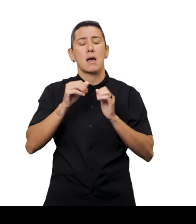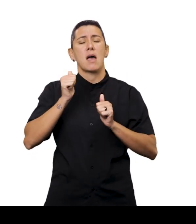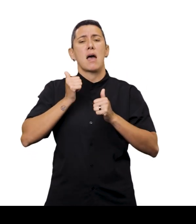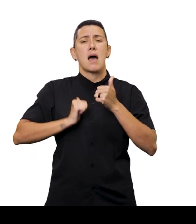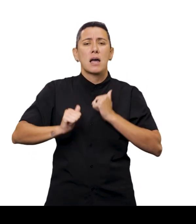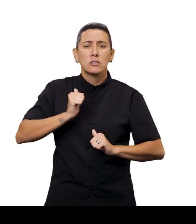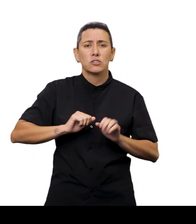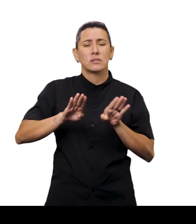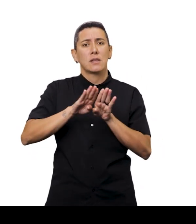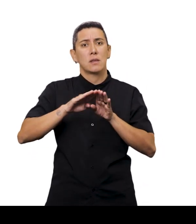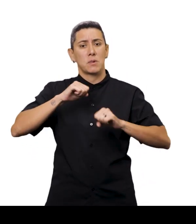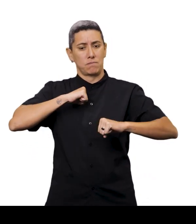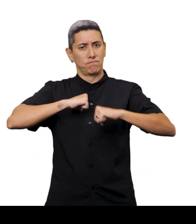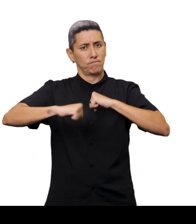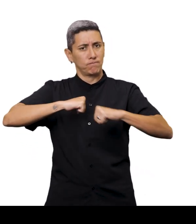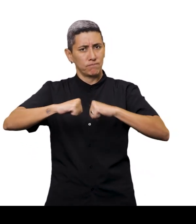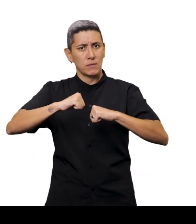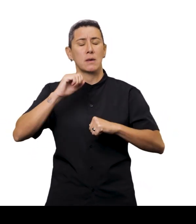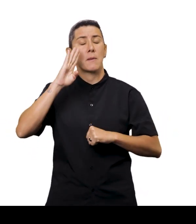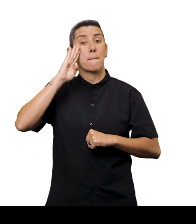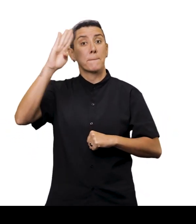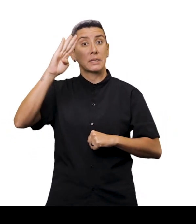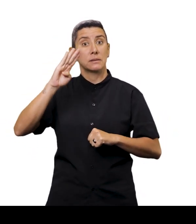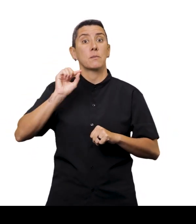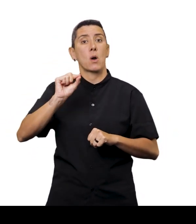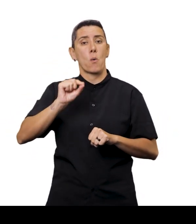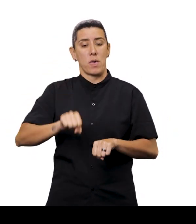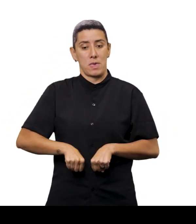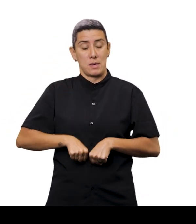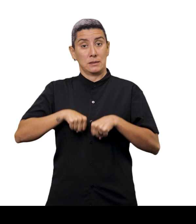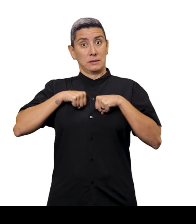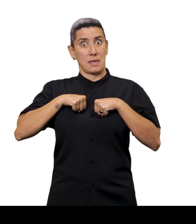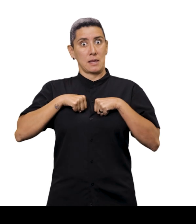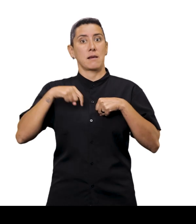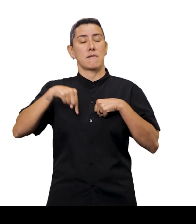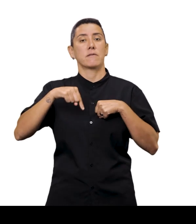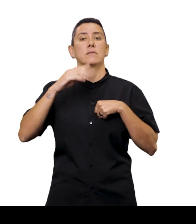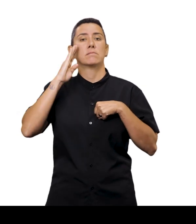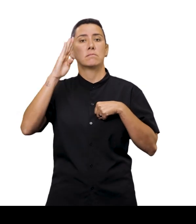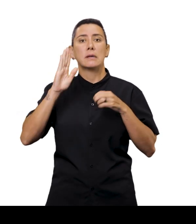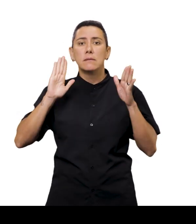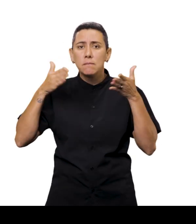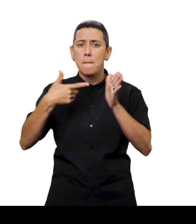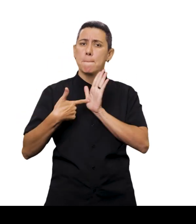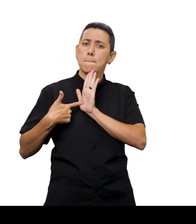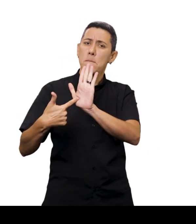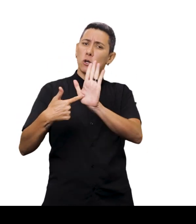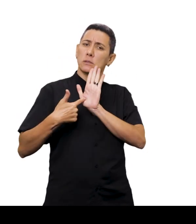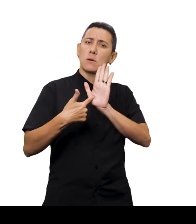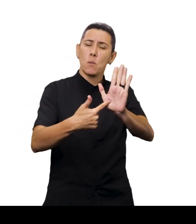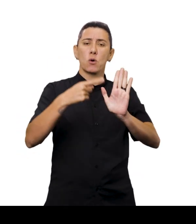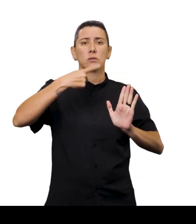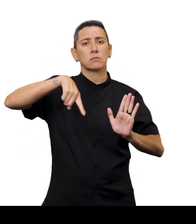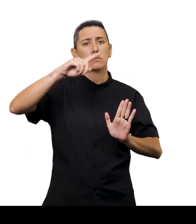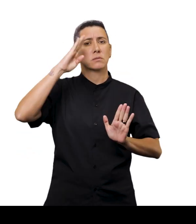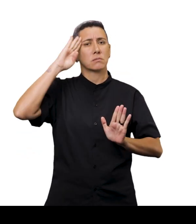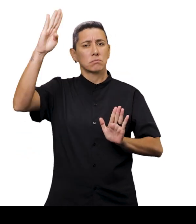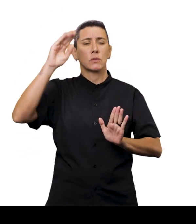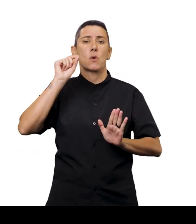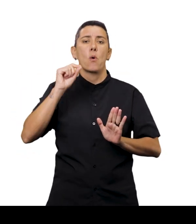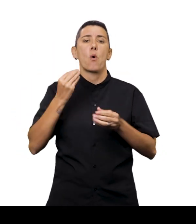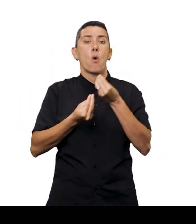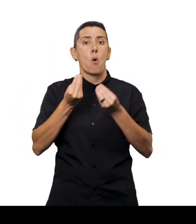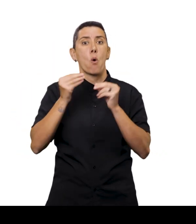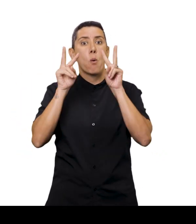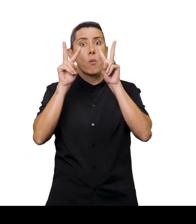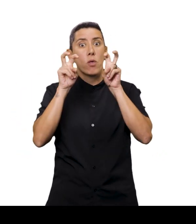de artistas e ativistas que usam a serigrafia como ferramenta central para criar mensagens